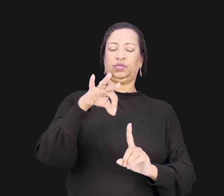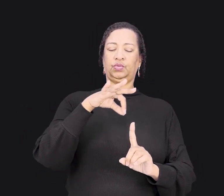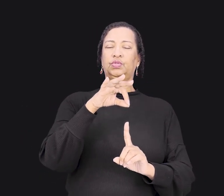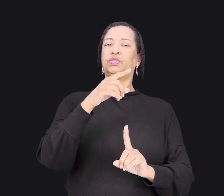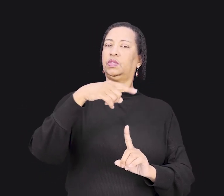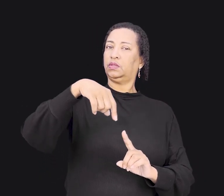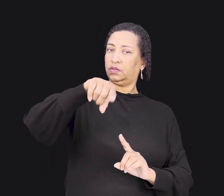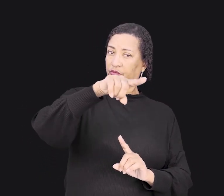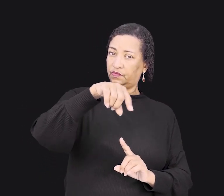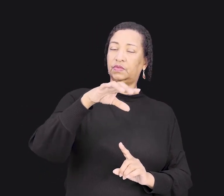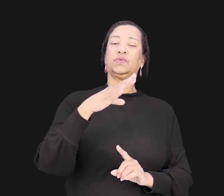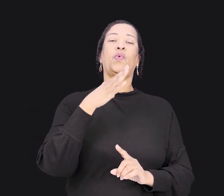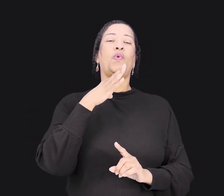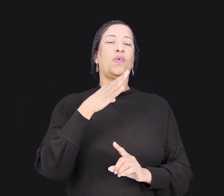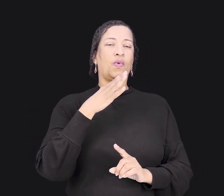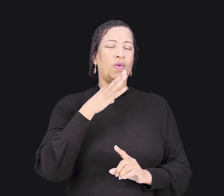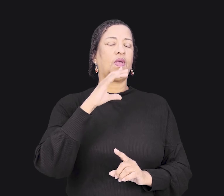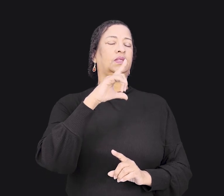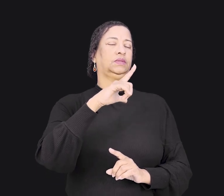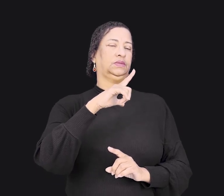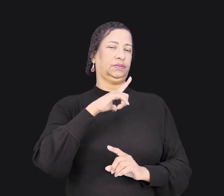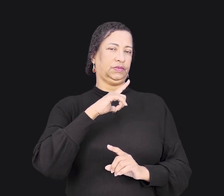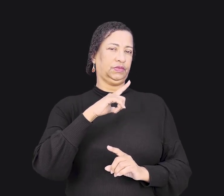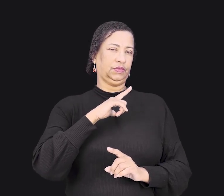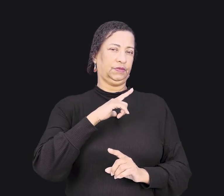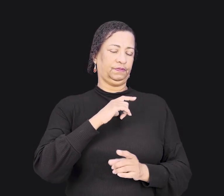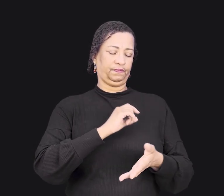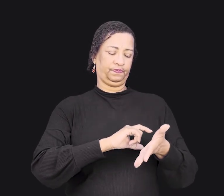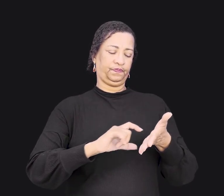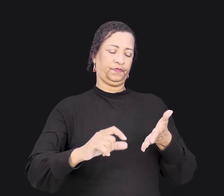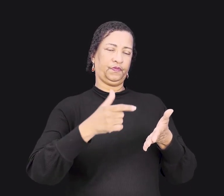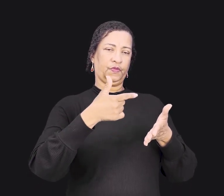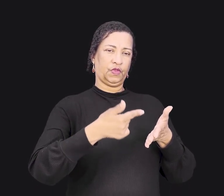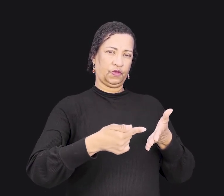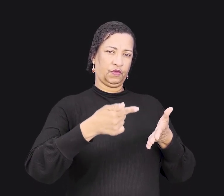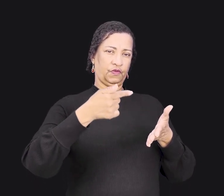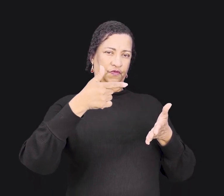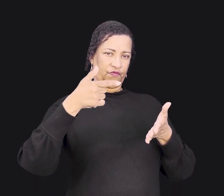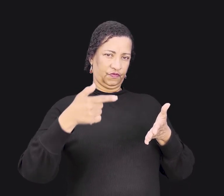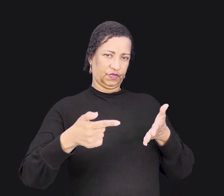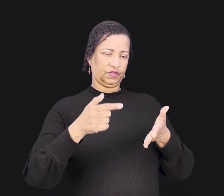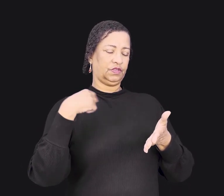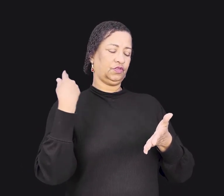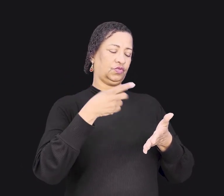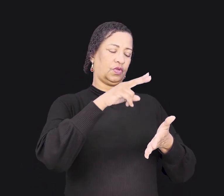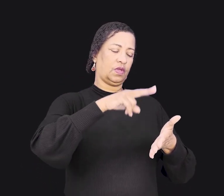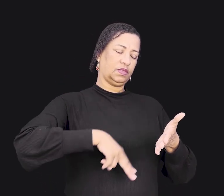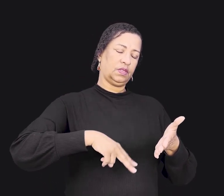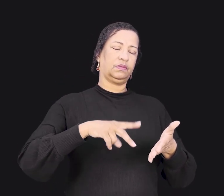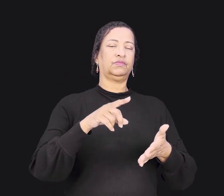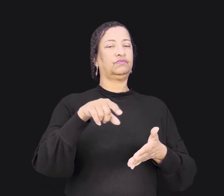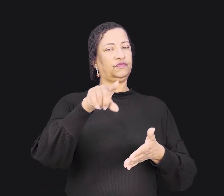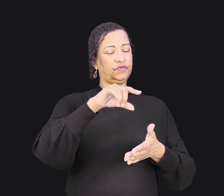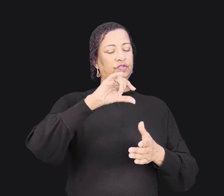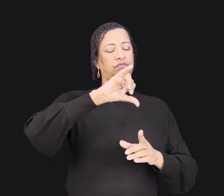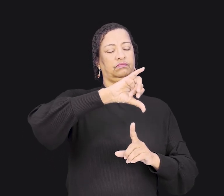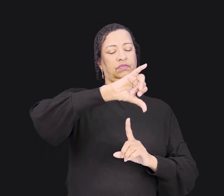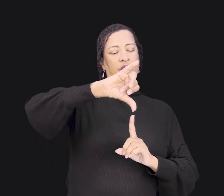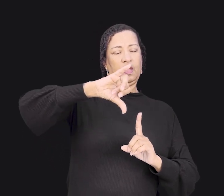vocês têm conhecimento. No versículo 27 a gente lê: quanto a vocês, a unção que receberam